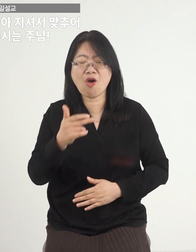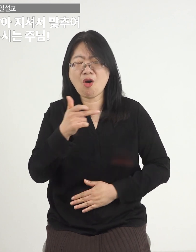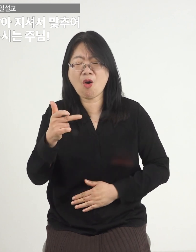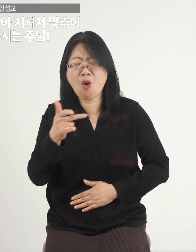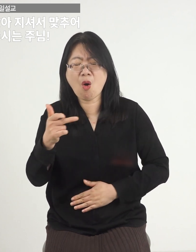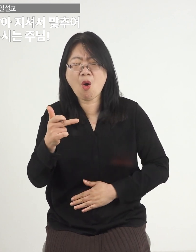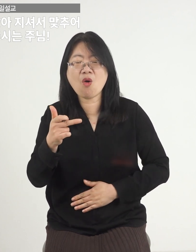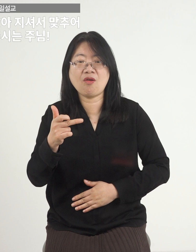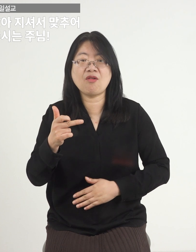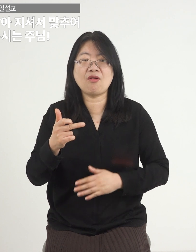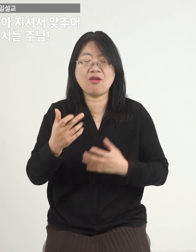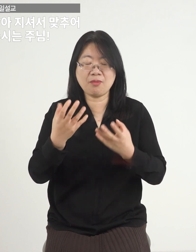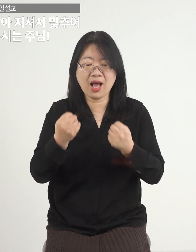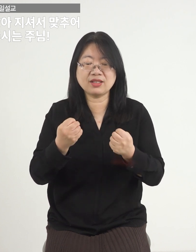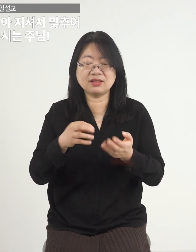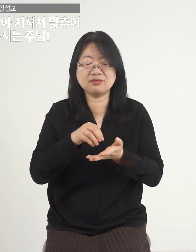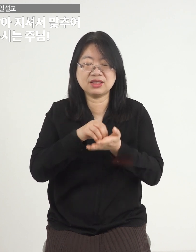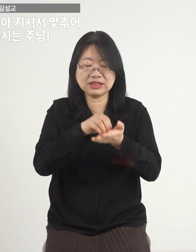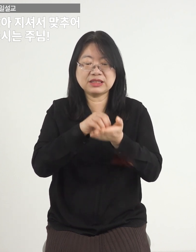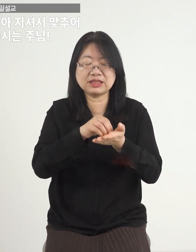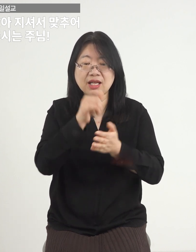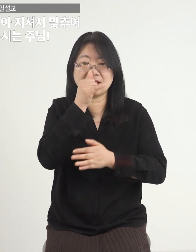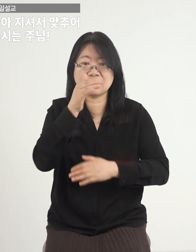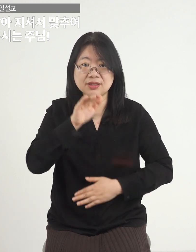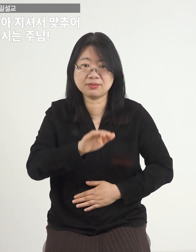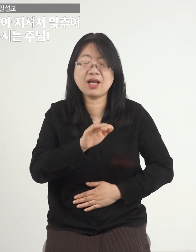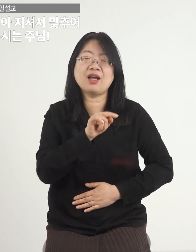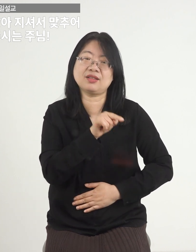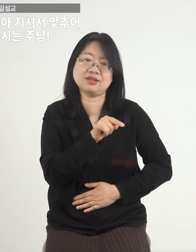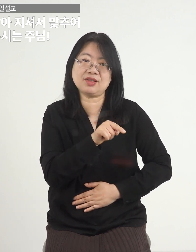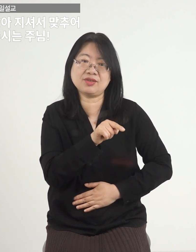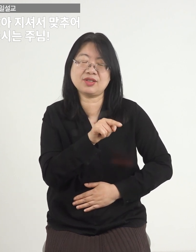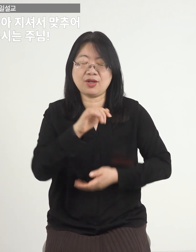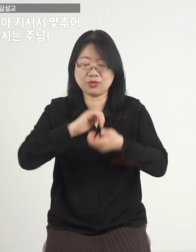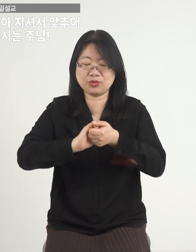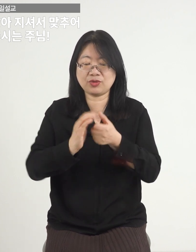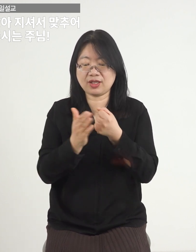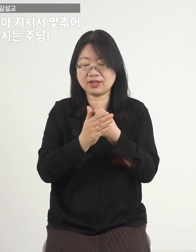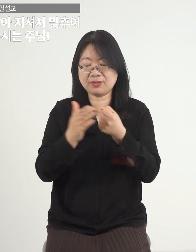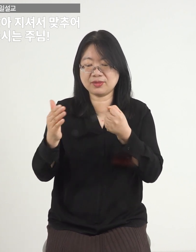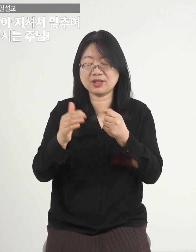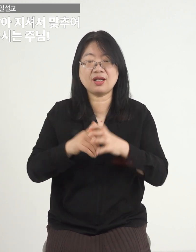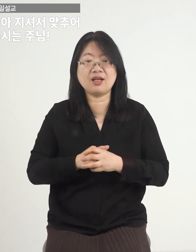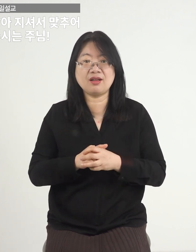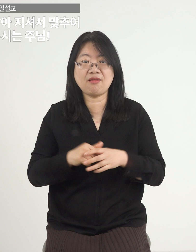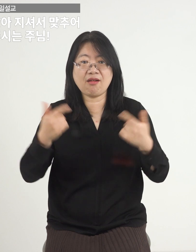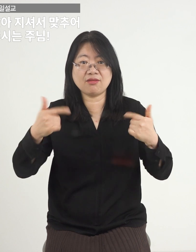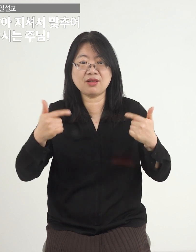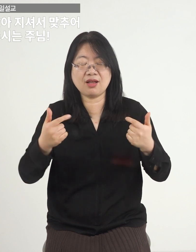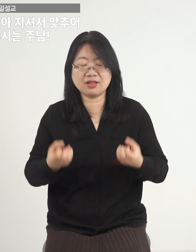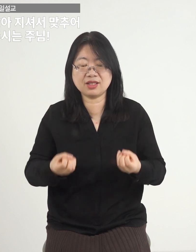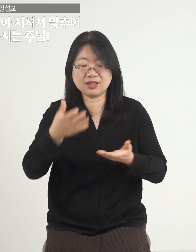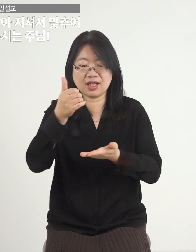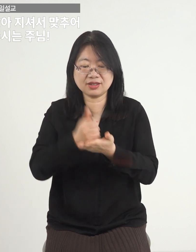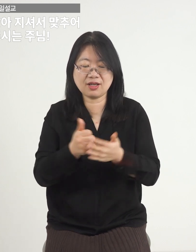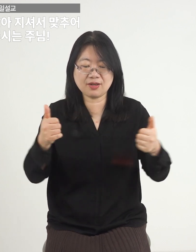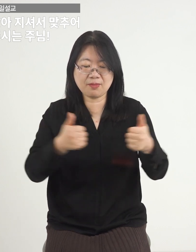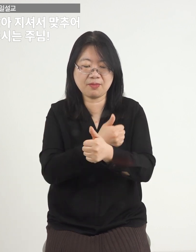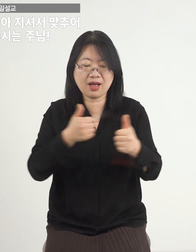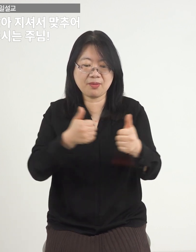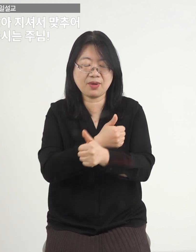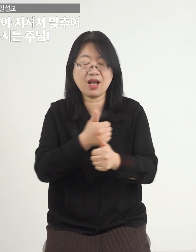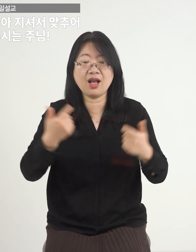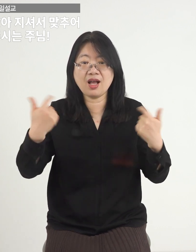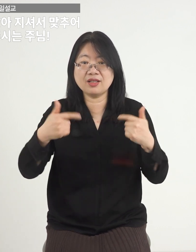어마어마하게 등장을 하지만 그 자체가 유한하기 때문에 매번 제사장이 바뀌고 매번